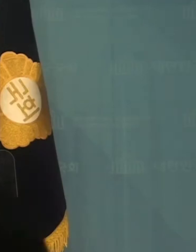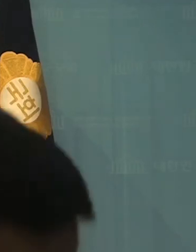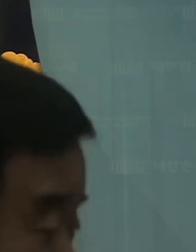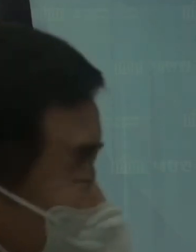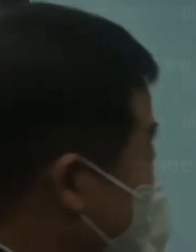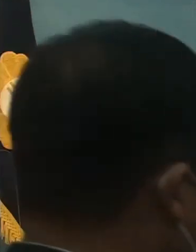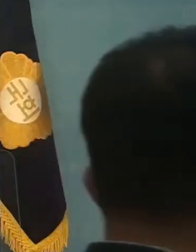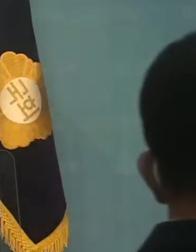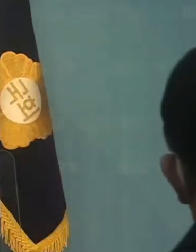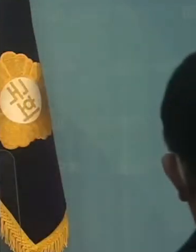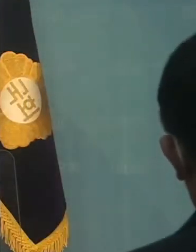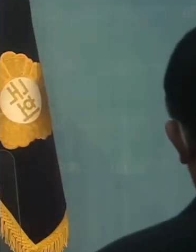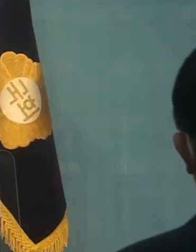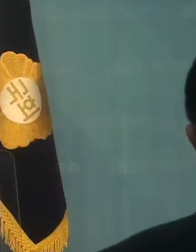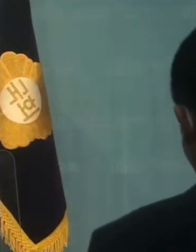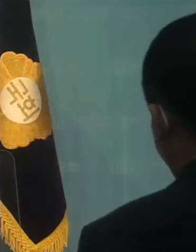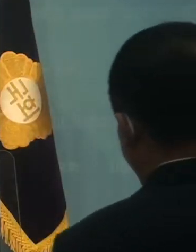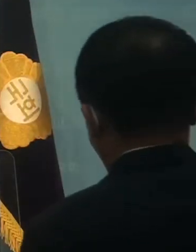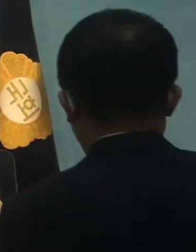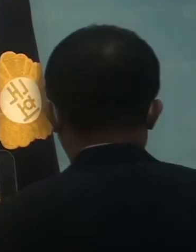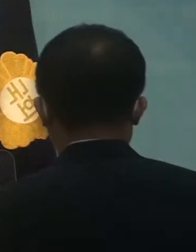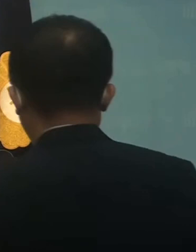수고하십니다.